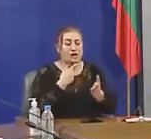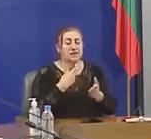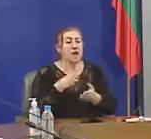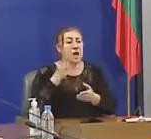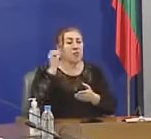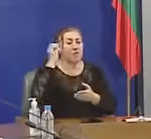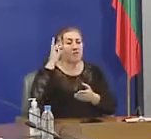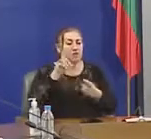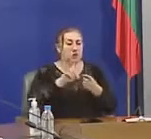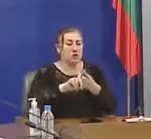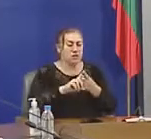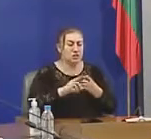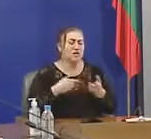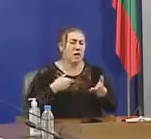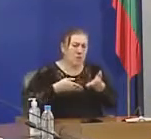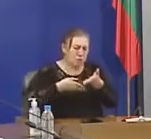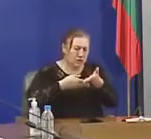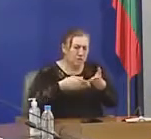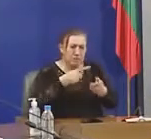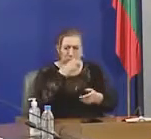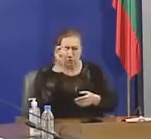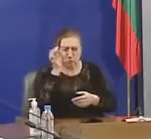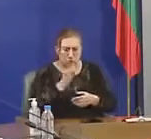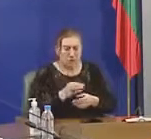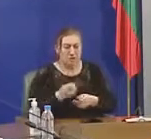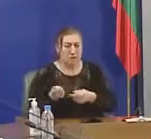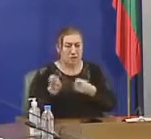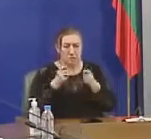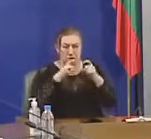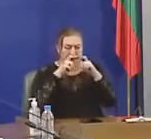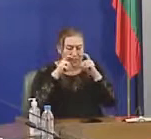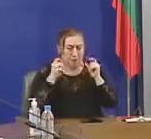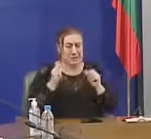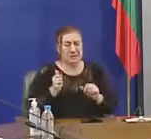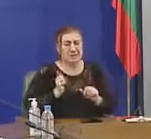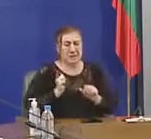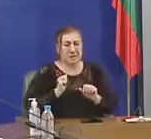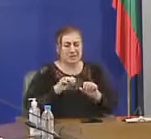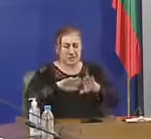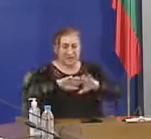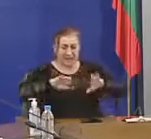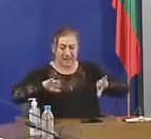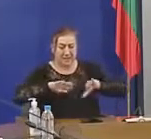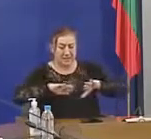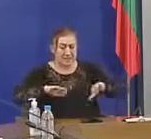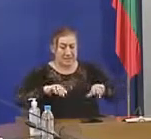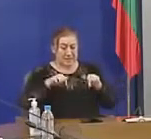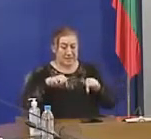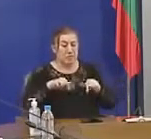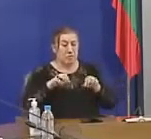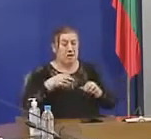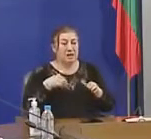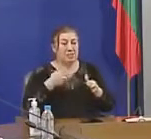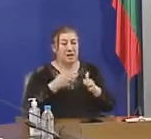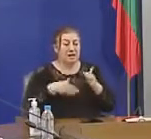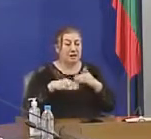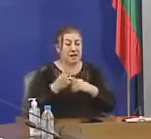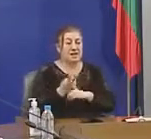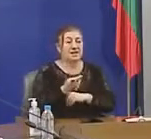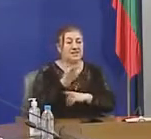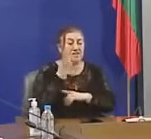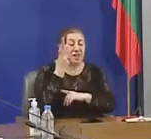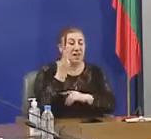маски, спазвайте дистанции. Защото в момента виждате, че имаме над 2000 колеги заразени в здравния